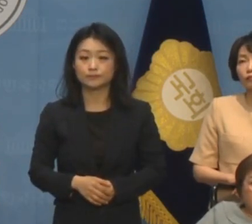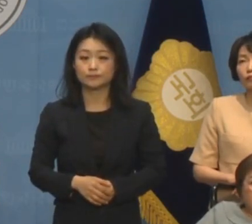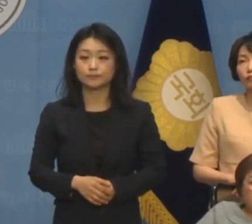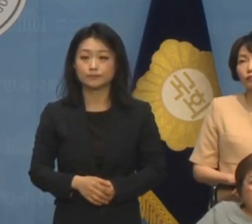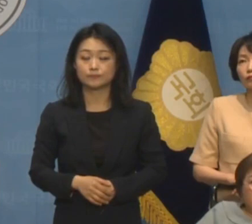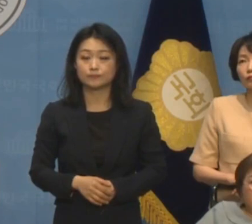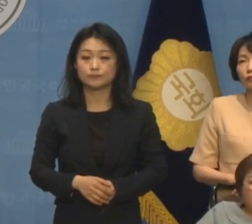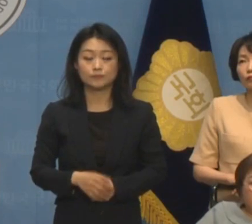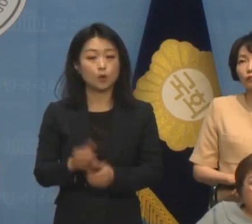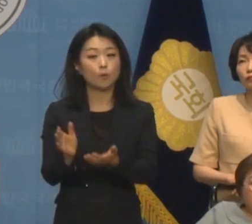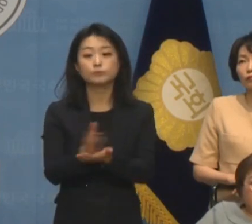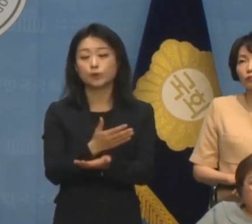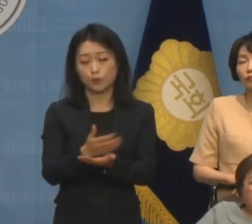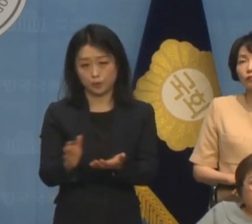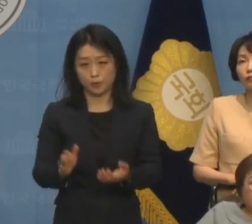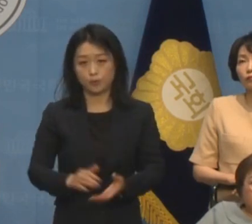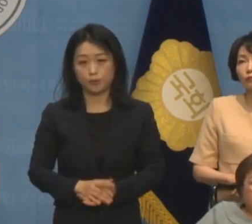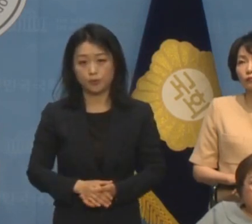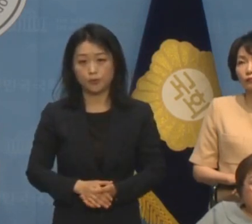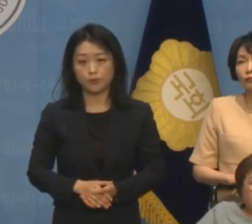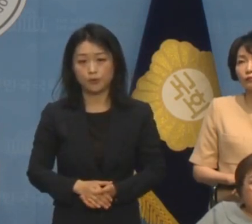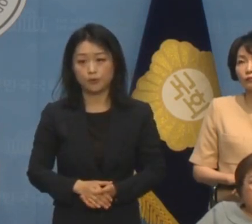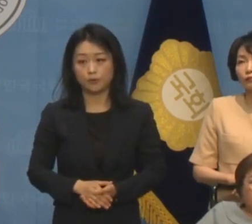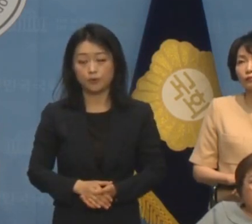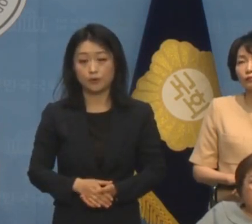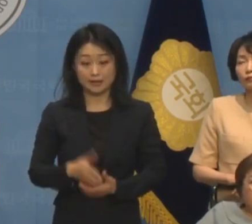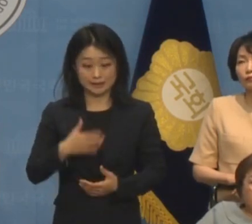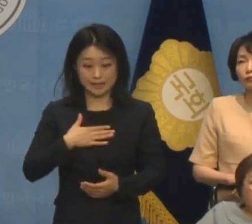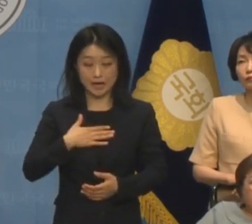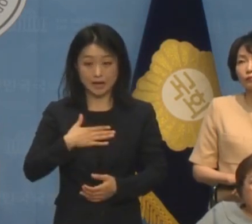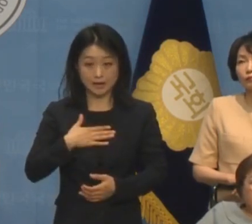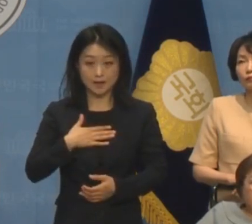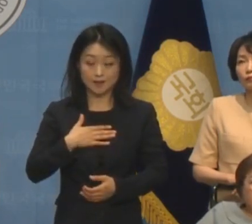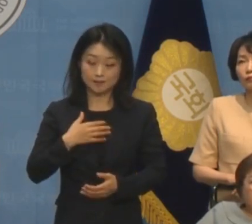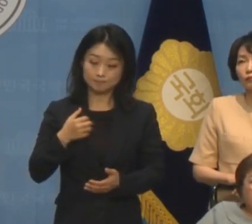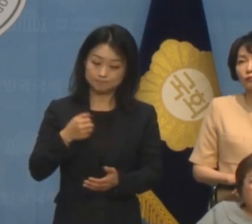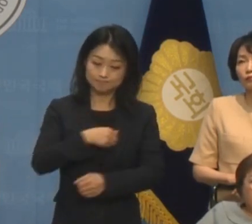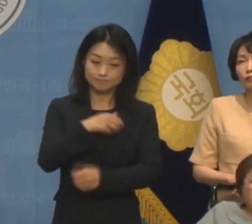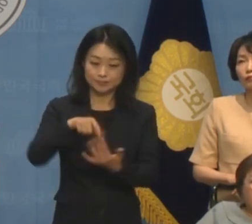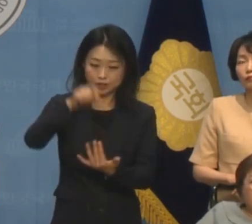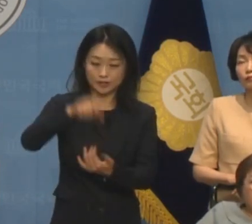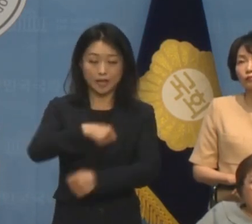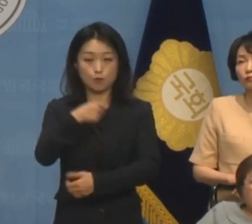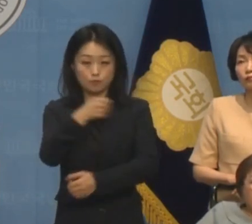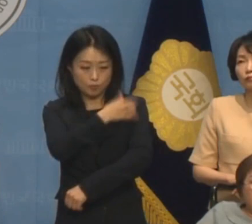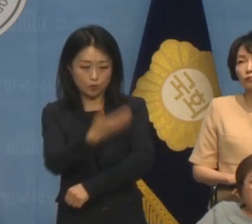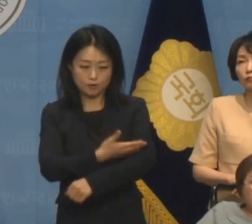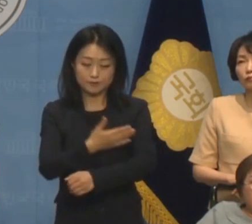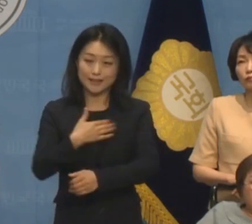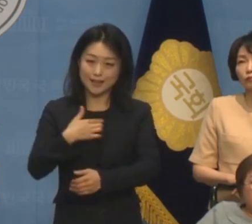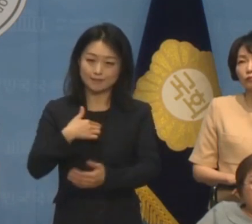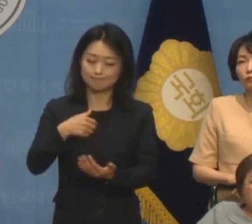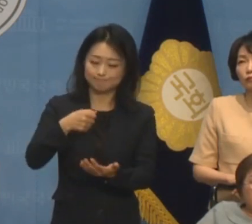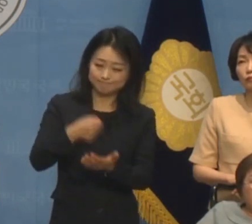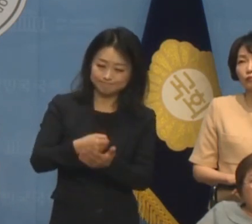가 없습니다. 자기 결정권이 거의 없기 때문에